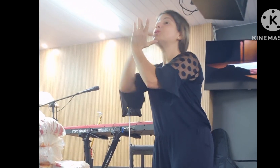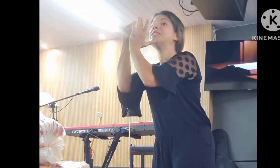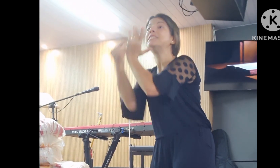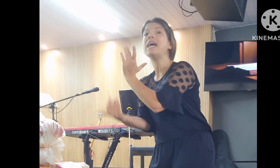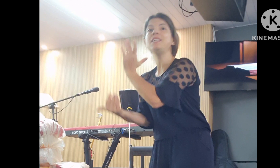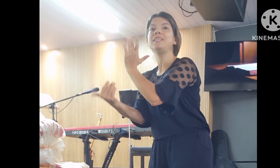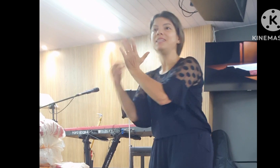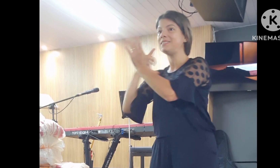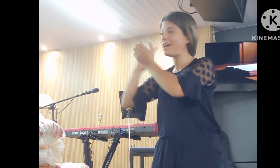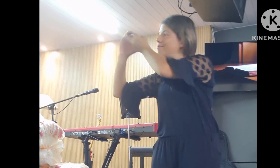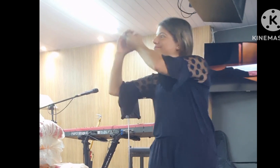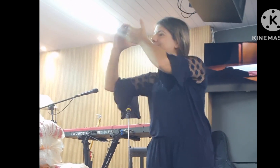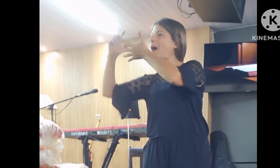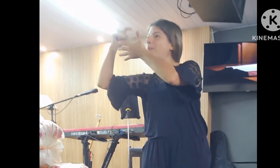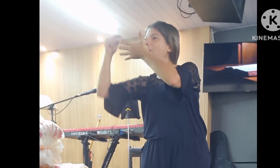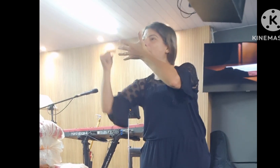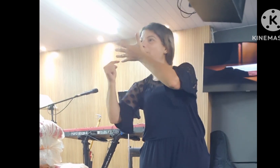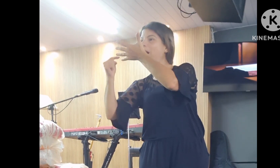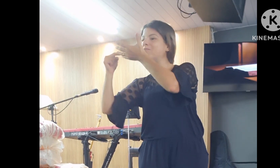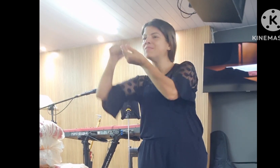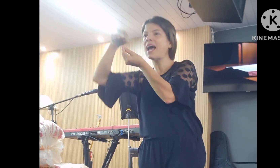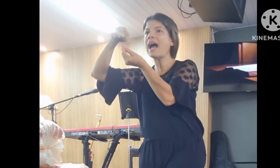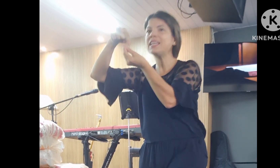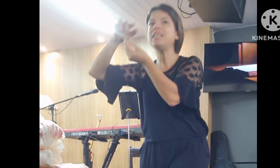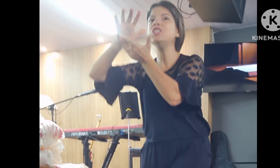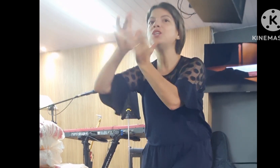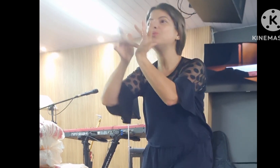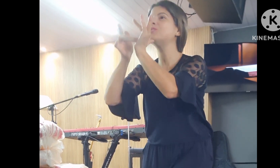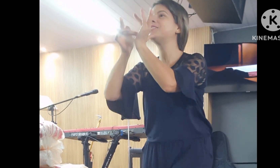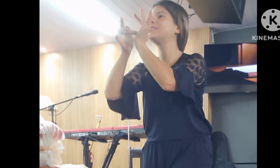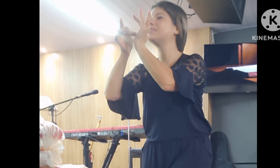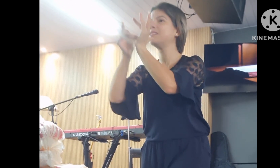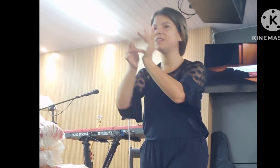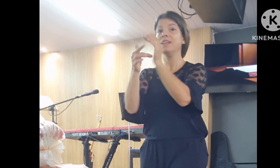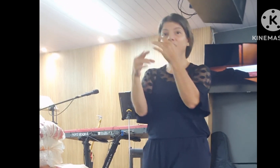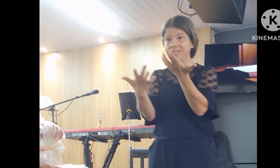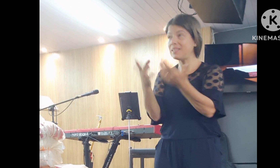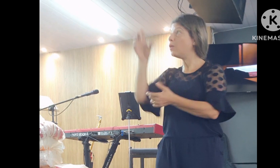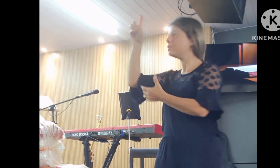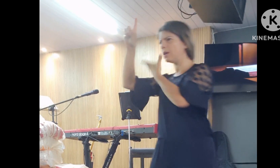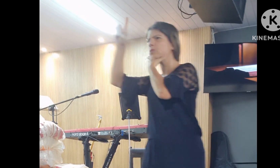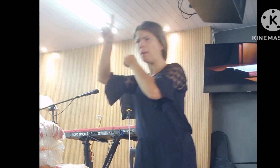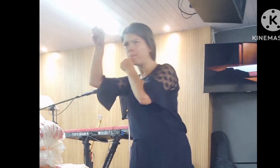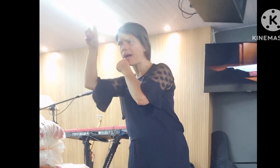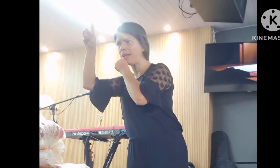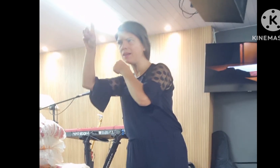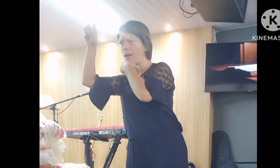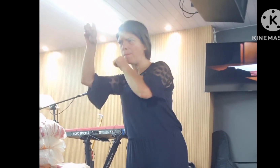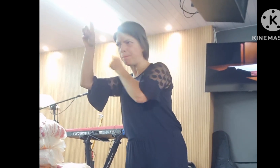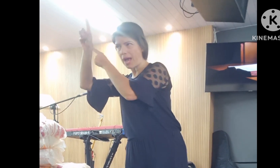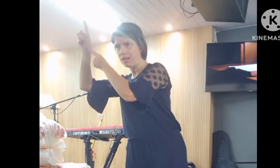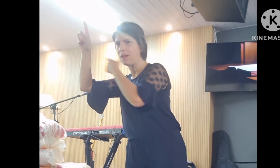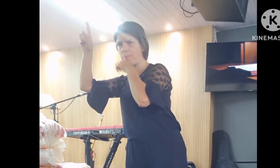ver olhar para Jesus, para ver Deus abençoando você. Você é filho, você é amado, você é